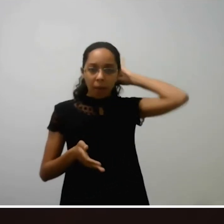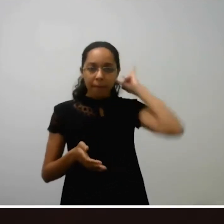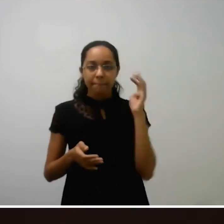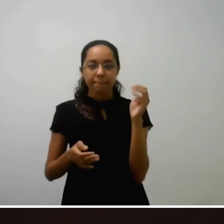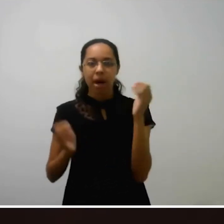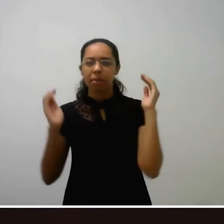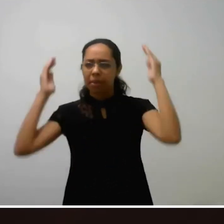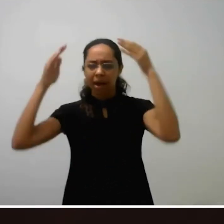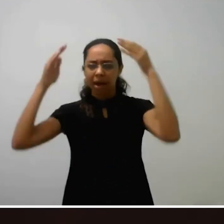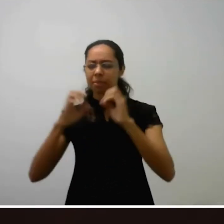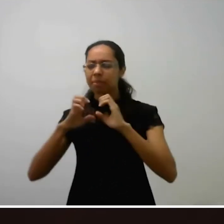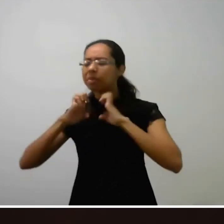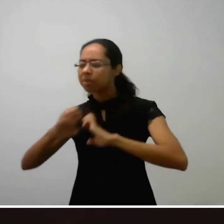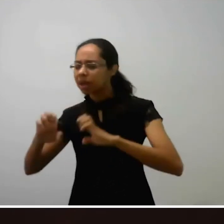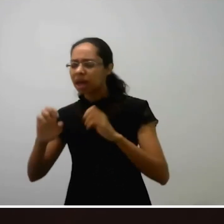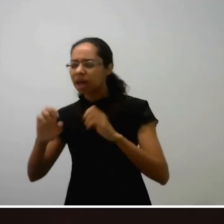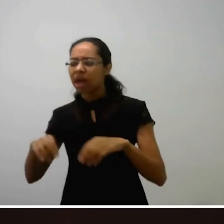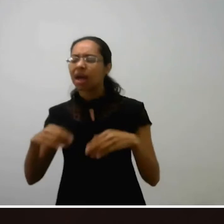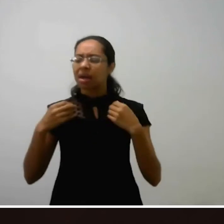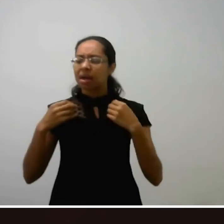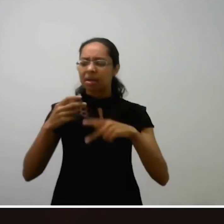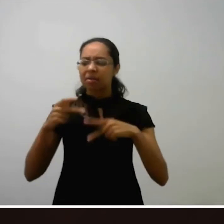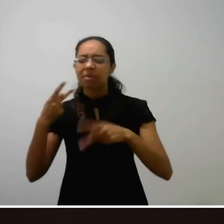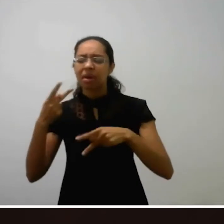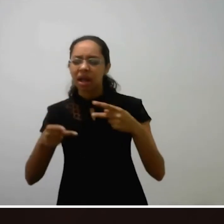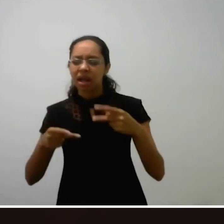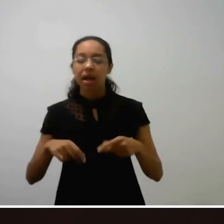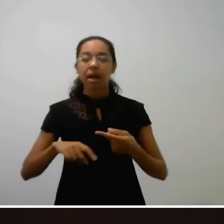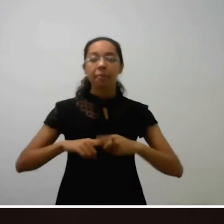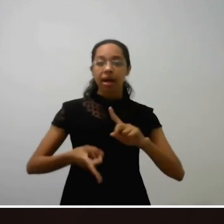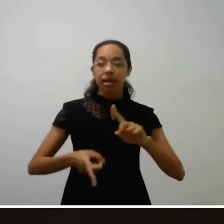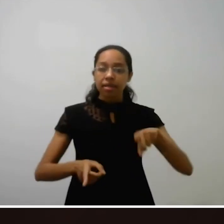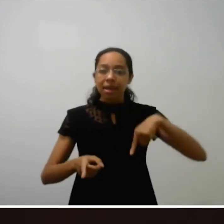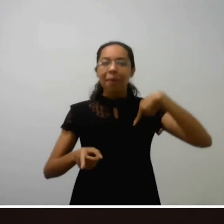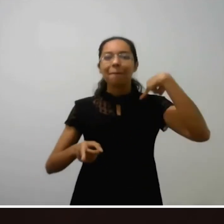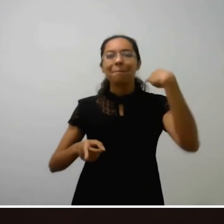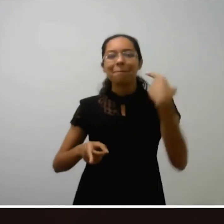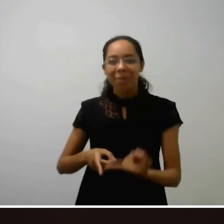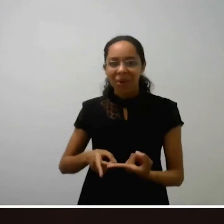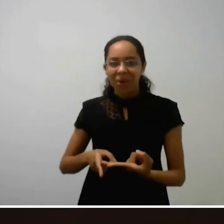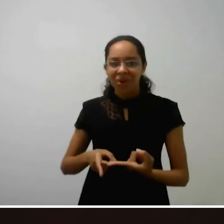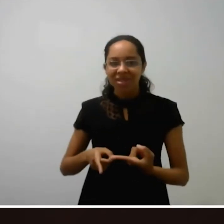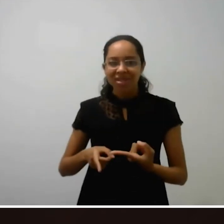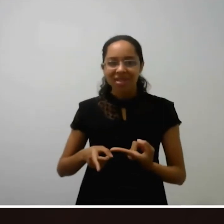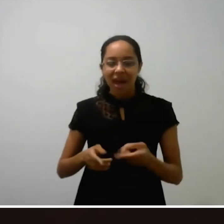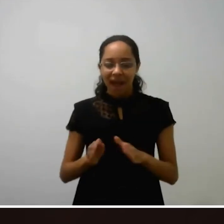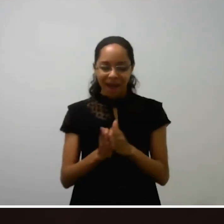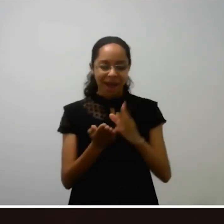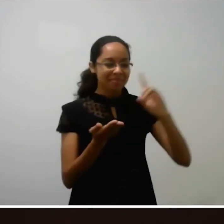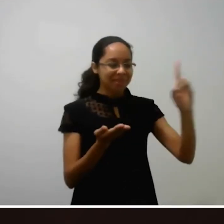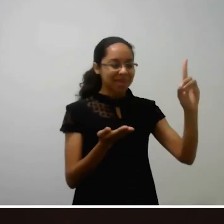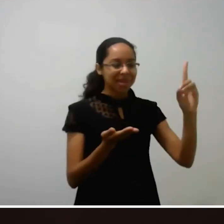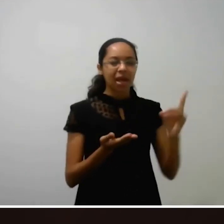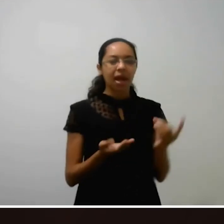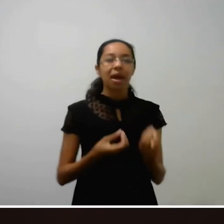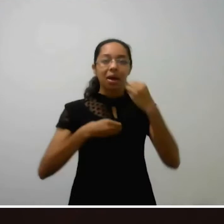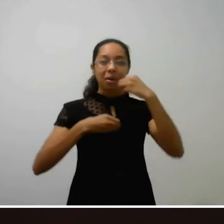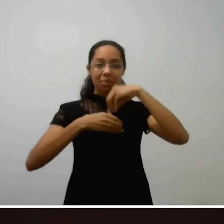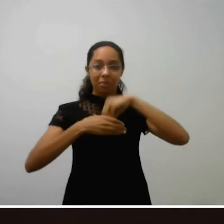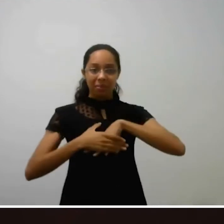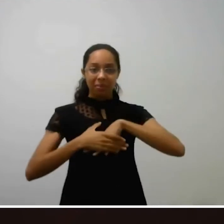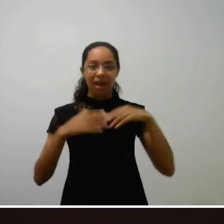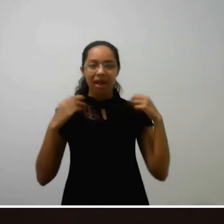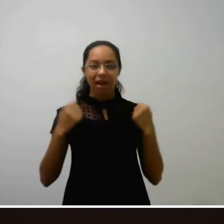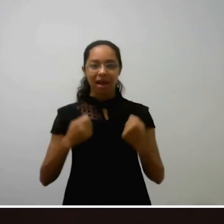regras, e não tinha acesso à palavra. Agora, pela primeira vez, alguém estava levando essa palavra adiante para o povo. Olha só que